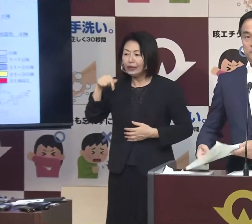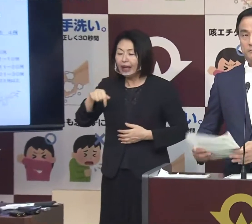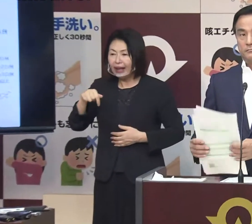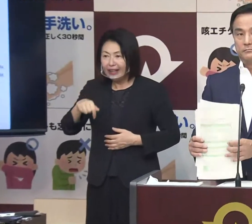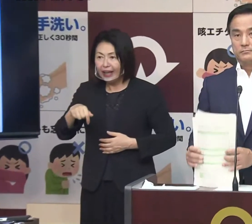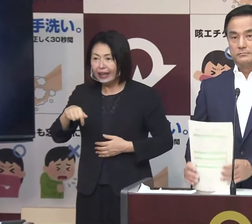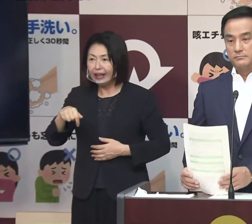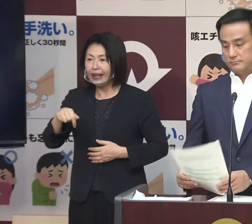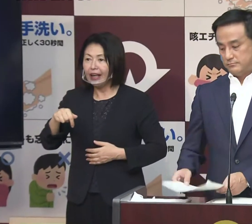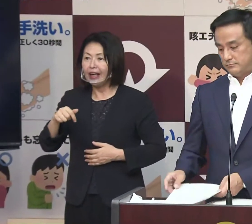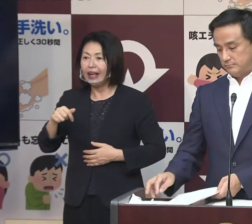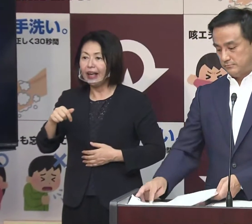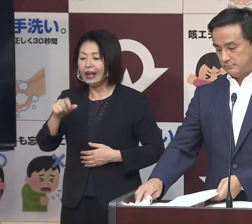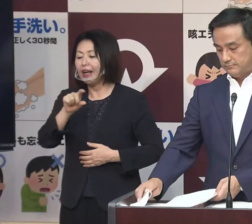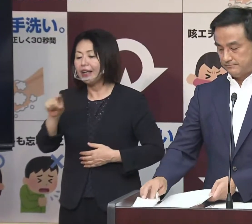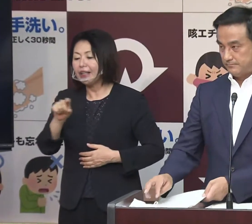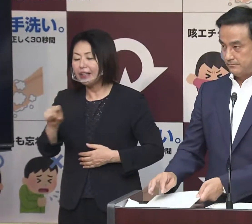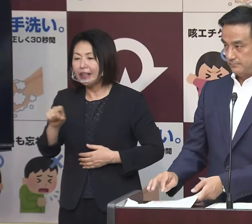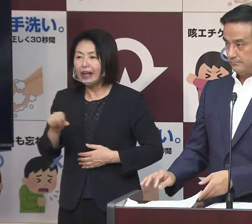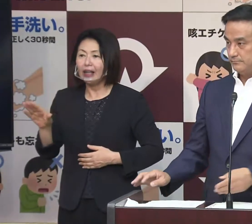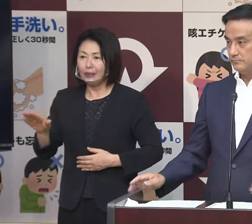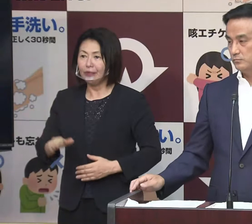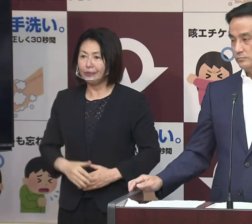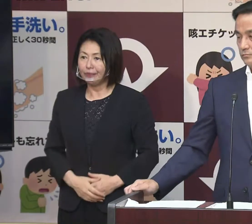たと思います。